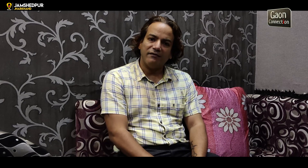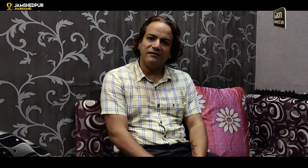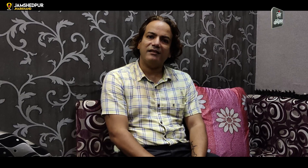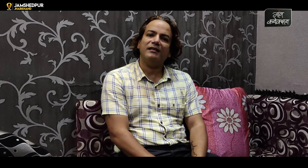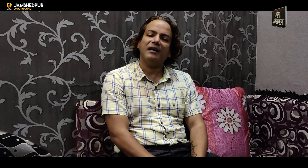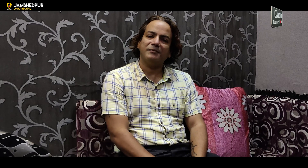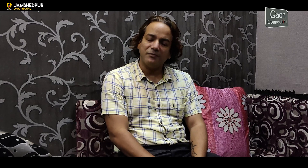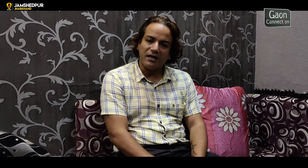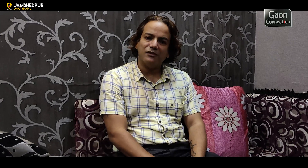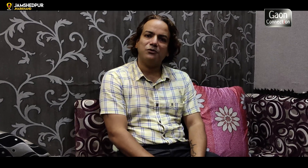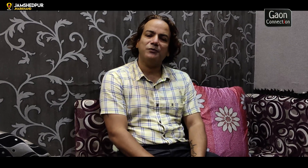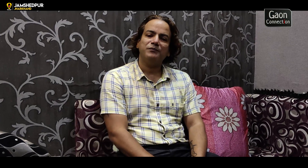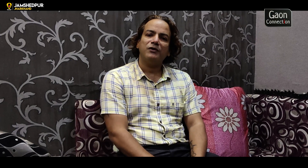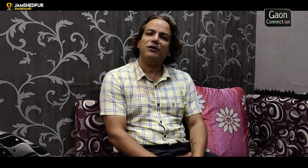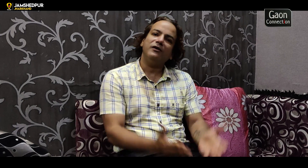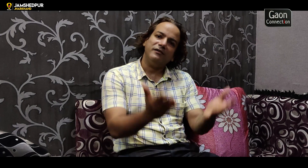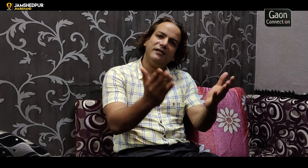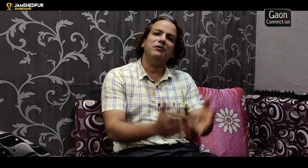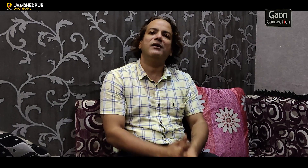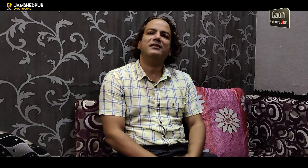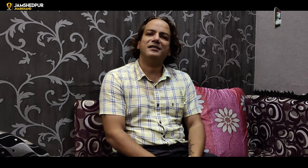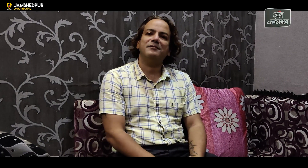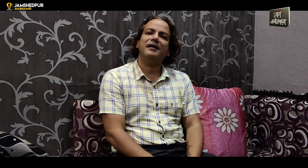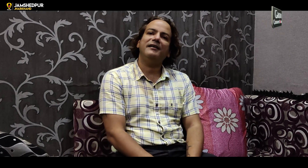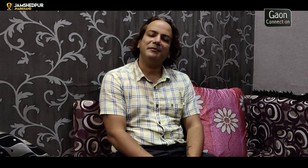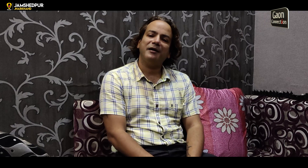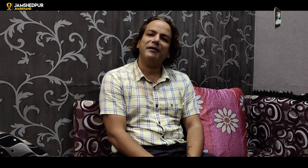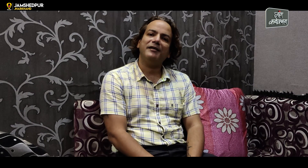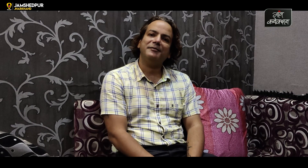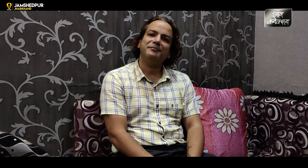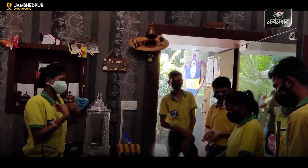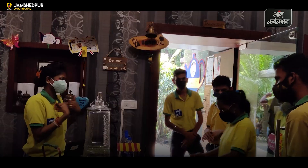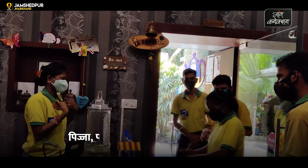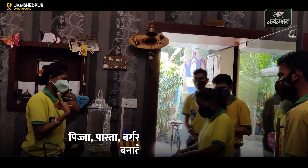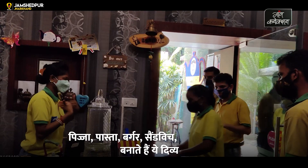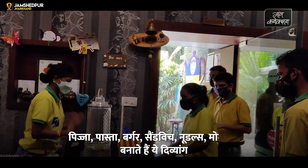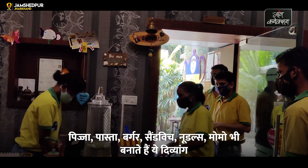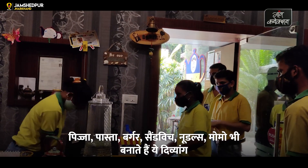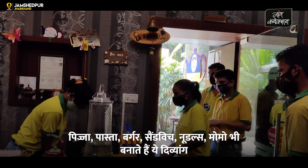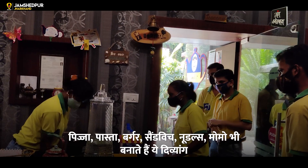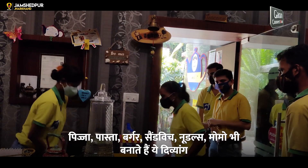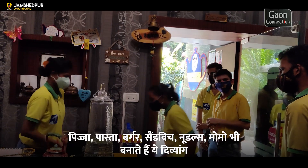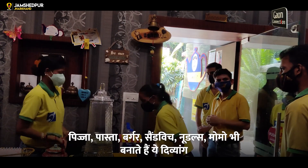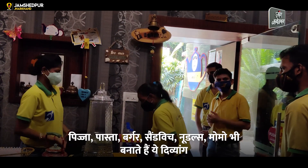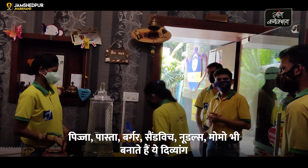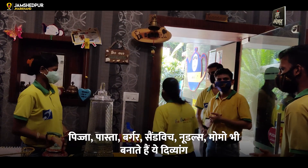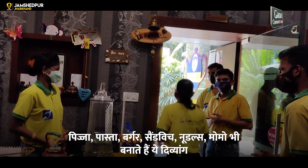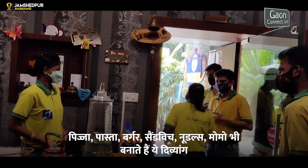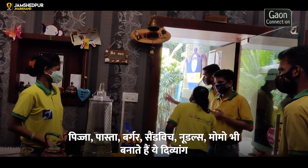लैंग्वेज सीख के काम समझा सकूँ। और ये वो वक्त था जब ये आइडिया दिमाग में। इससे पहले मेरे को भी बहुत जन बोलता है आप इन लोगों